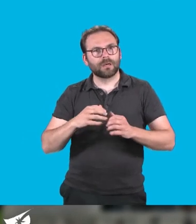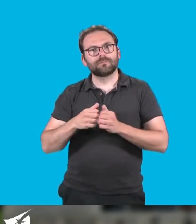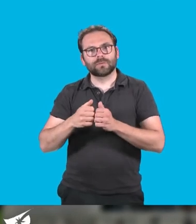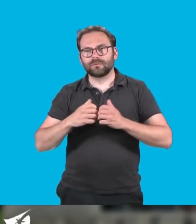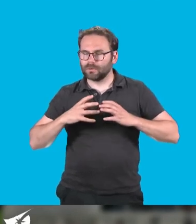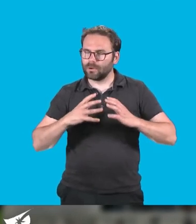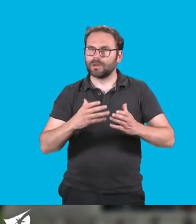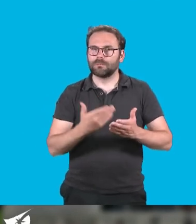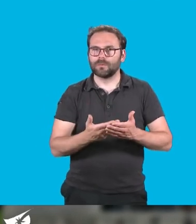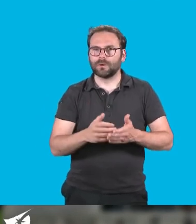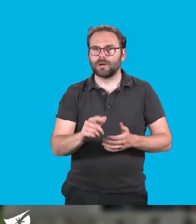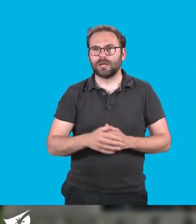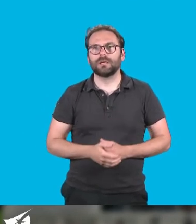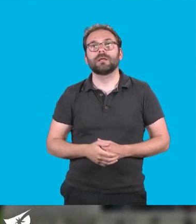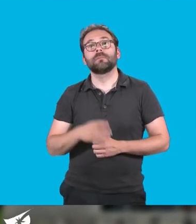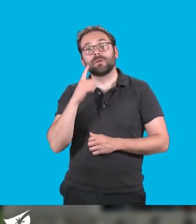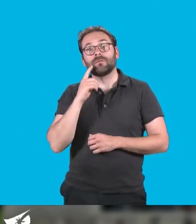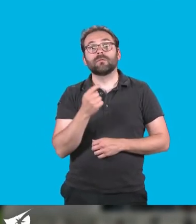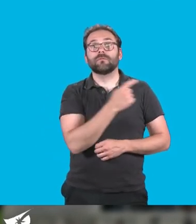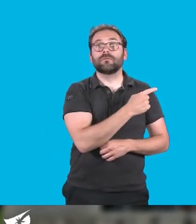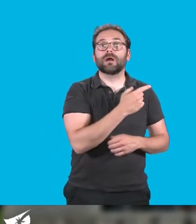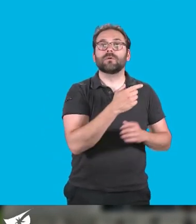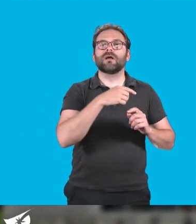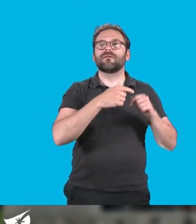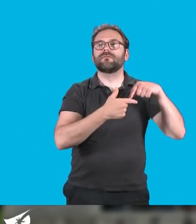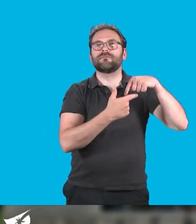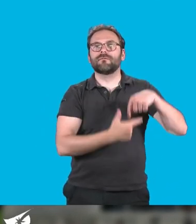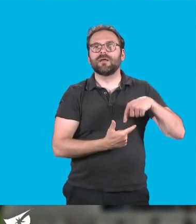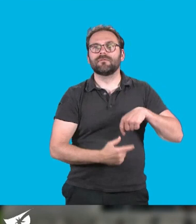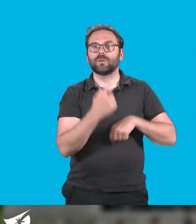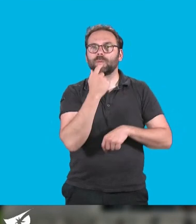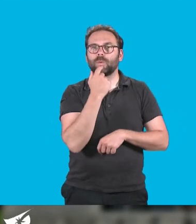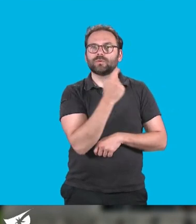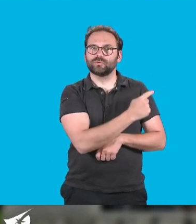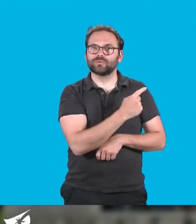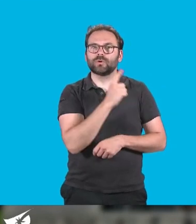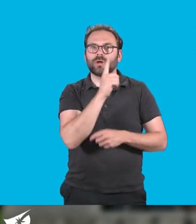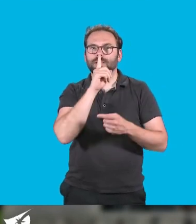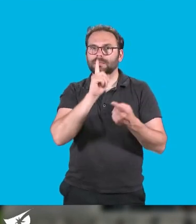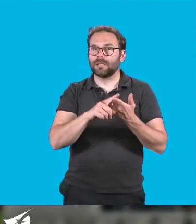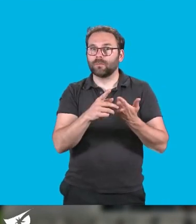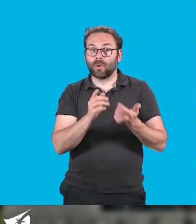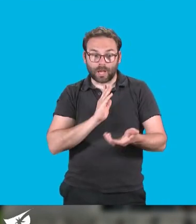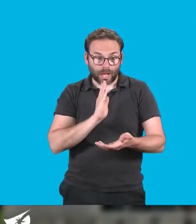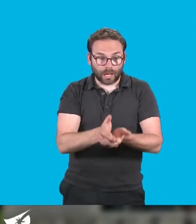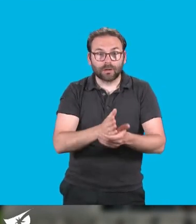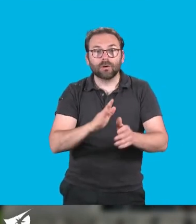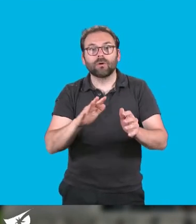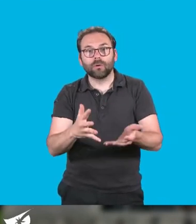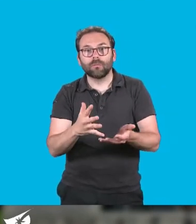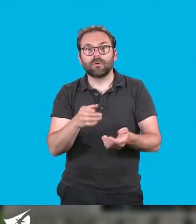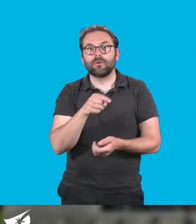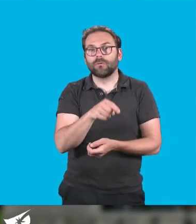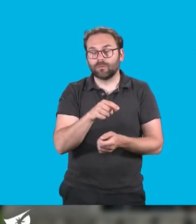sur la droite, avec ces deux flèches, des éléments concernant nos modalités d'intervention, notamment sur les